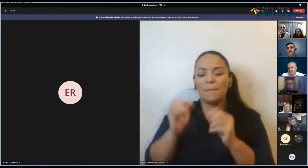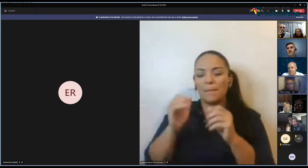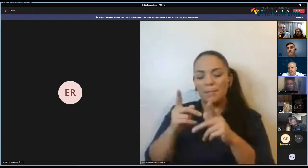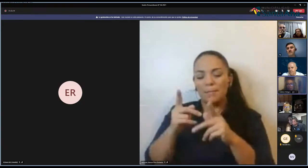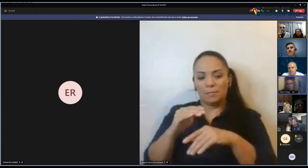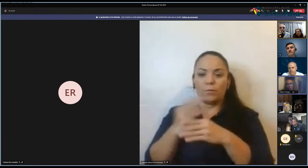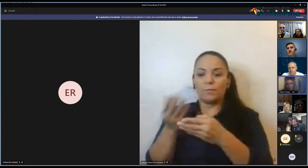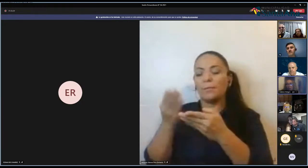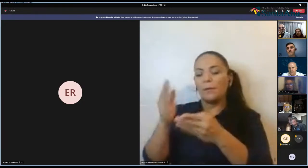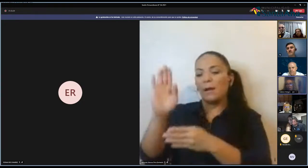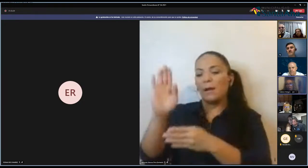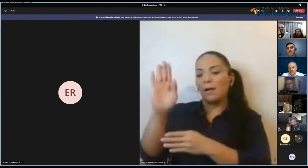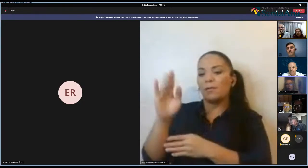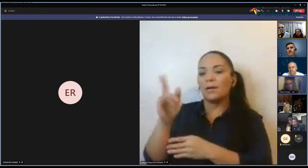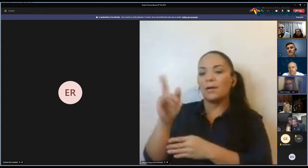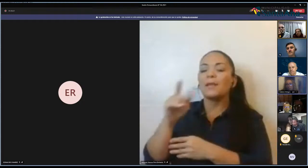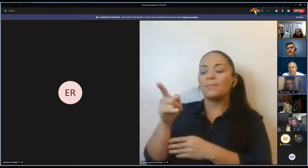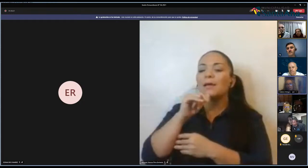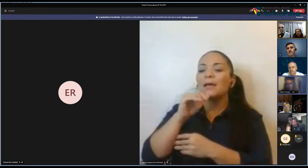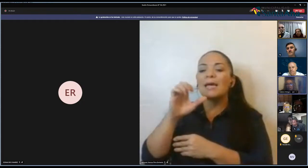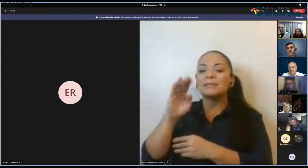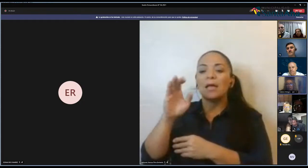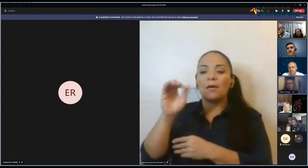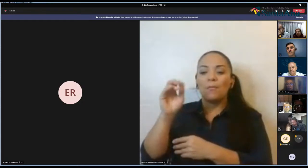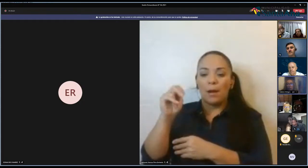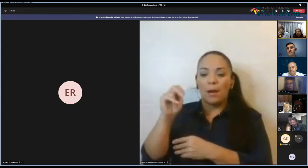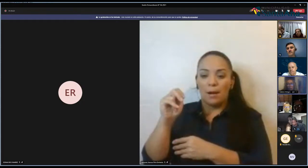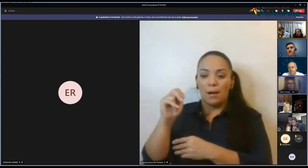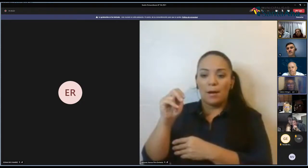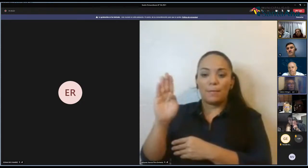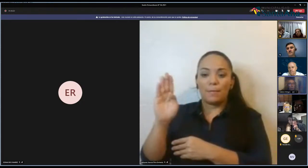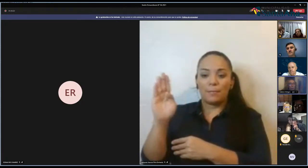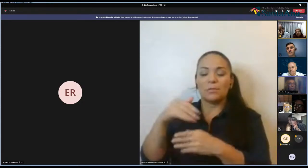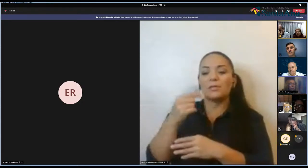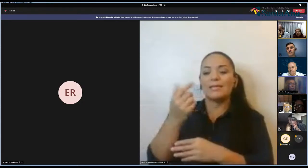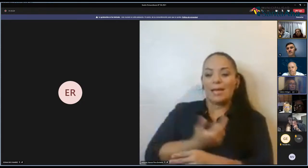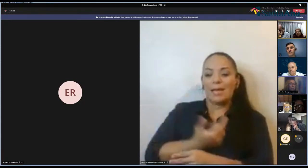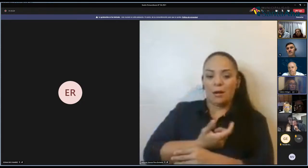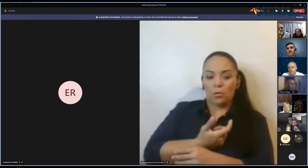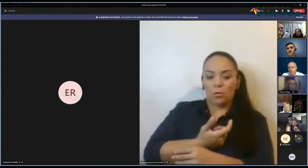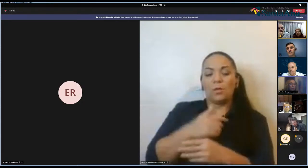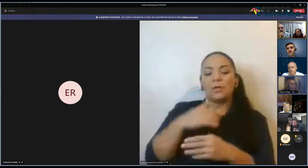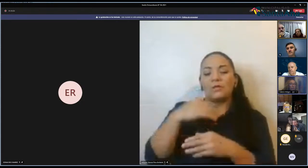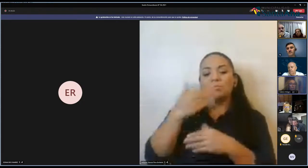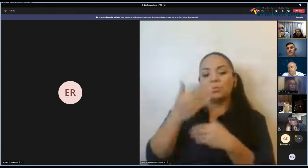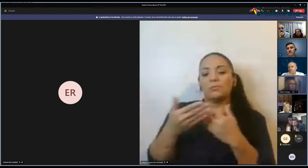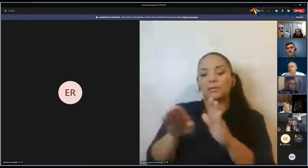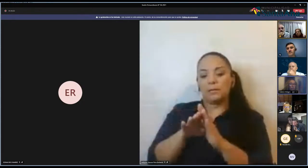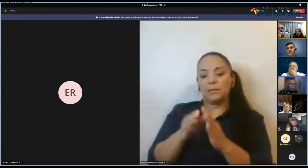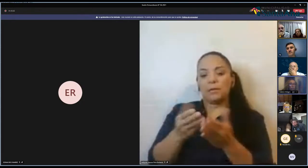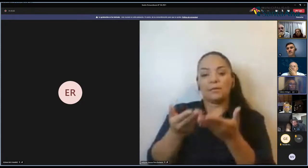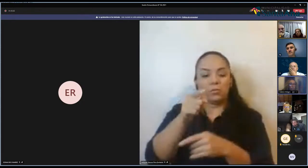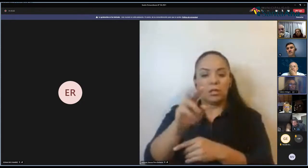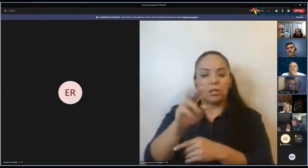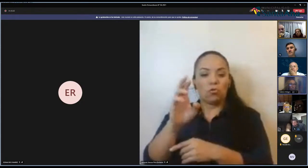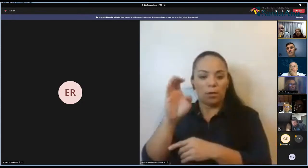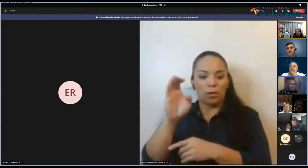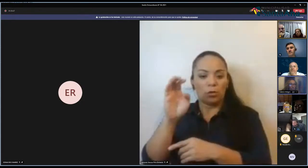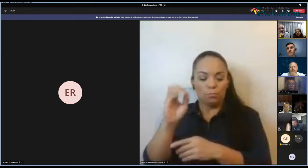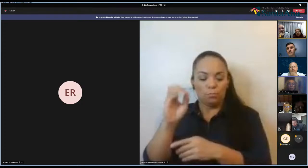palabra a don esteban balmaceda y después a gerardo oviedo y ya para celebrar y se la daría usted a un roberto muy brevemente